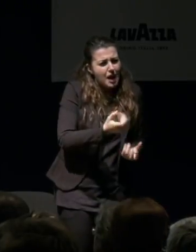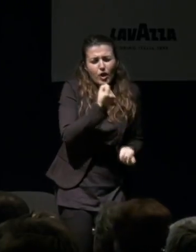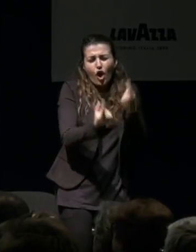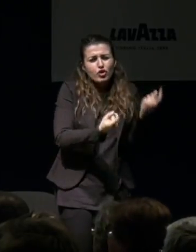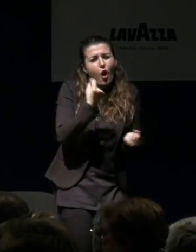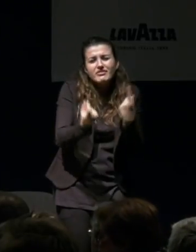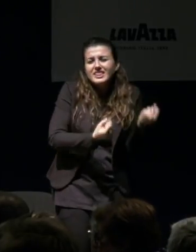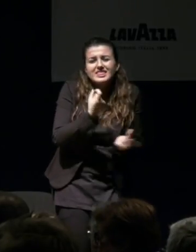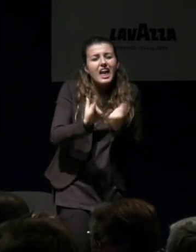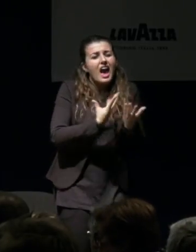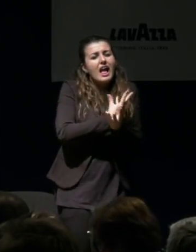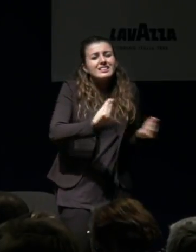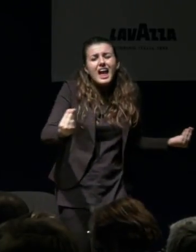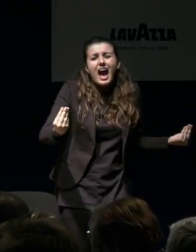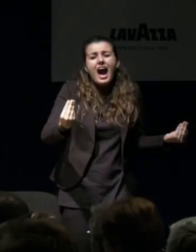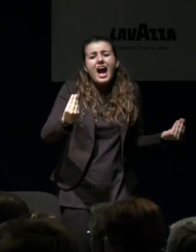flusso di